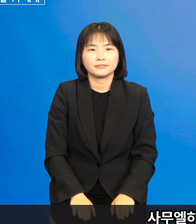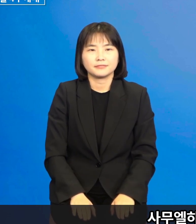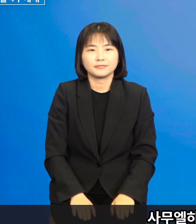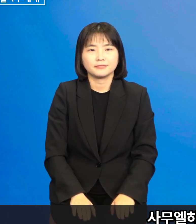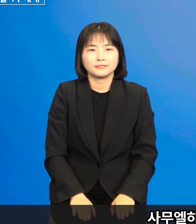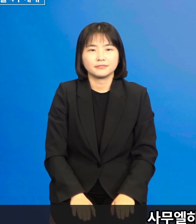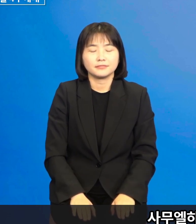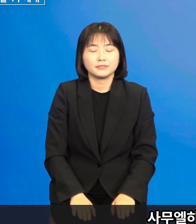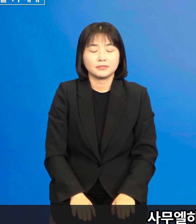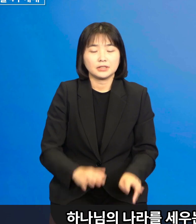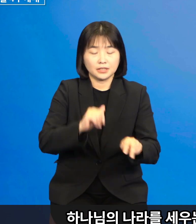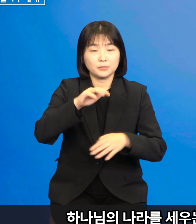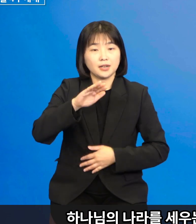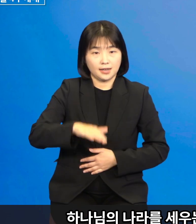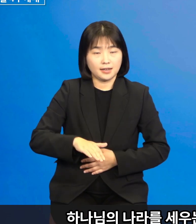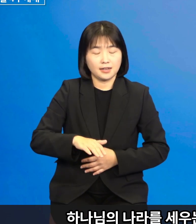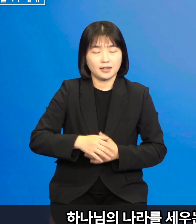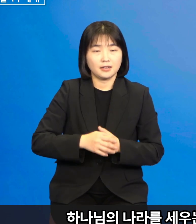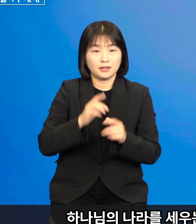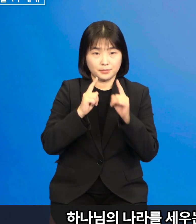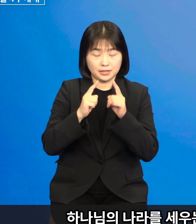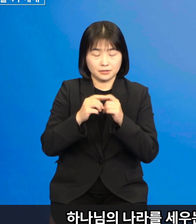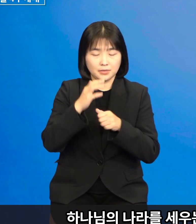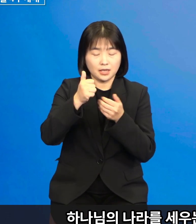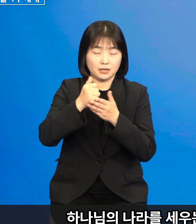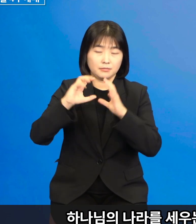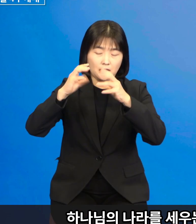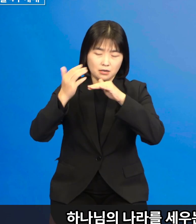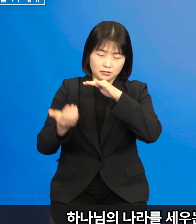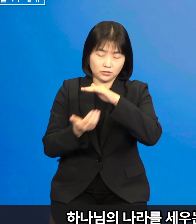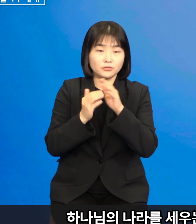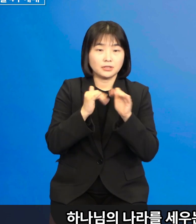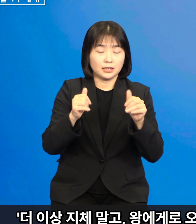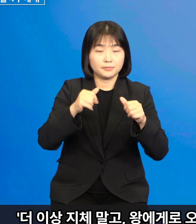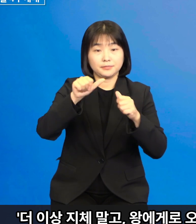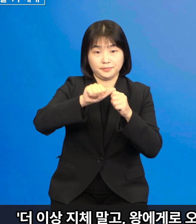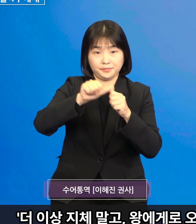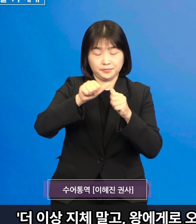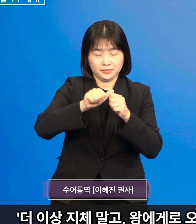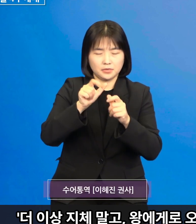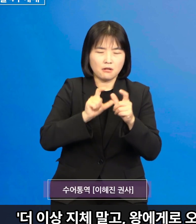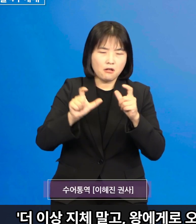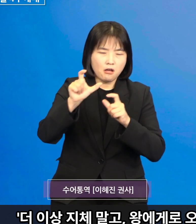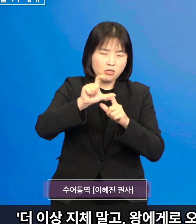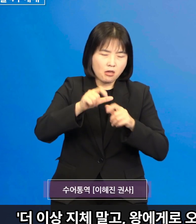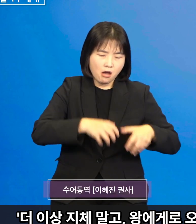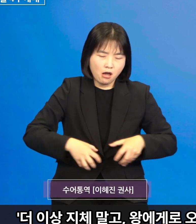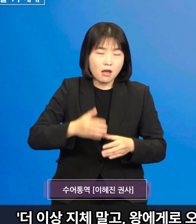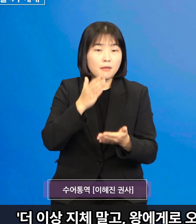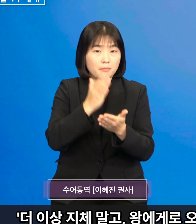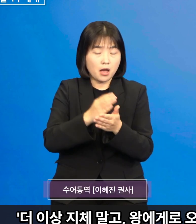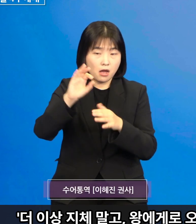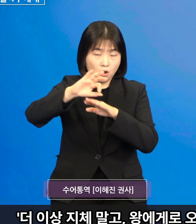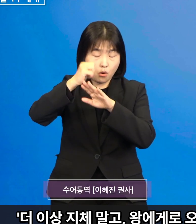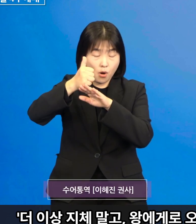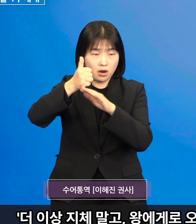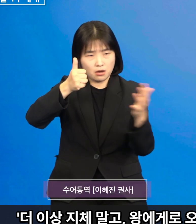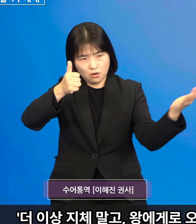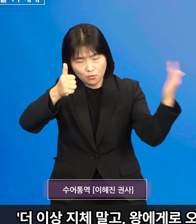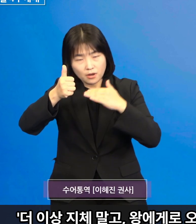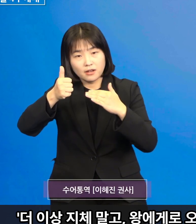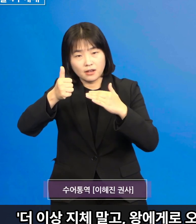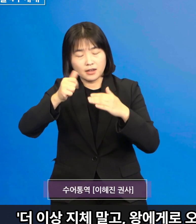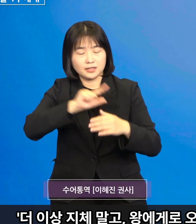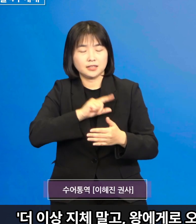네, 사무엘하 시리즈입니다. 하나님의 나라를 세우는 사람 5번째 시간입니다. 더 이상 짓지 말고 왕에게로 오라 라는